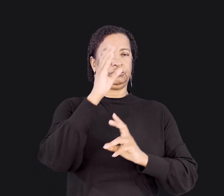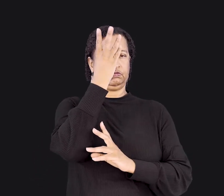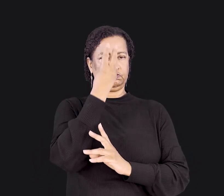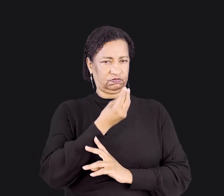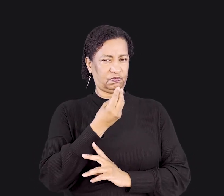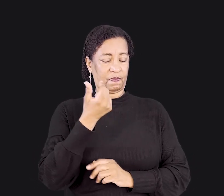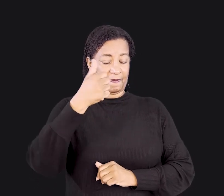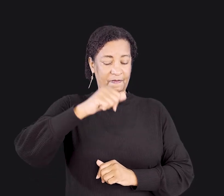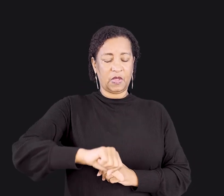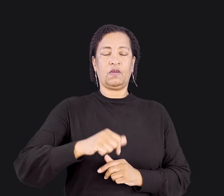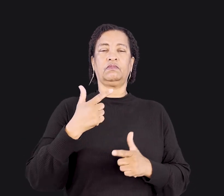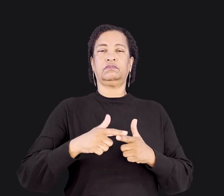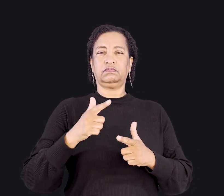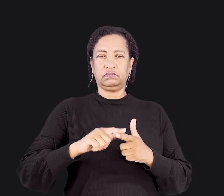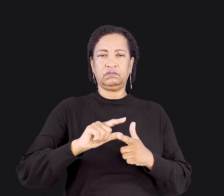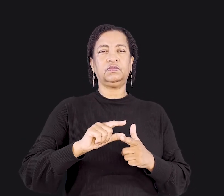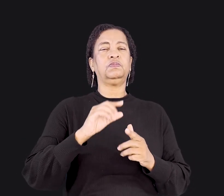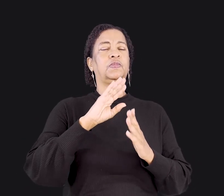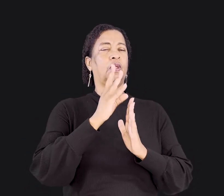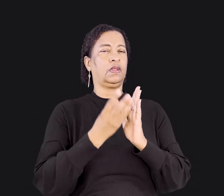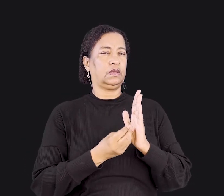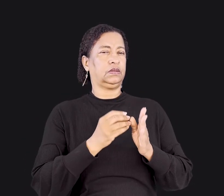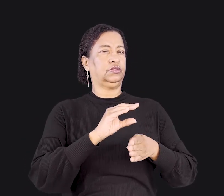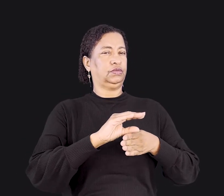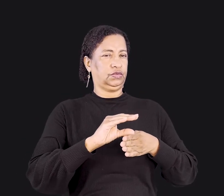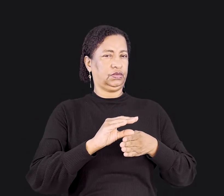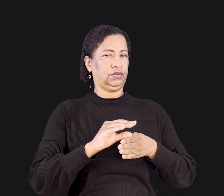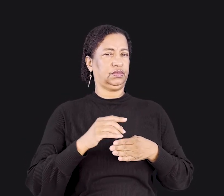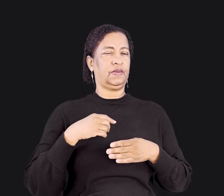problema da igreja de Corinto. Pregadores comuns como eu,